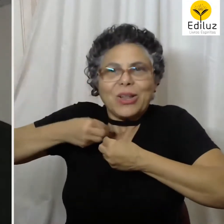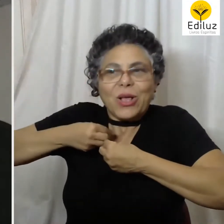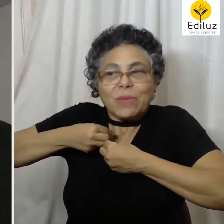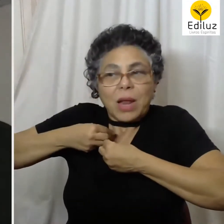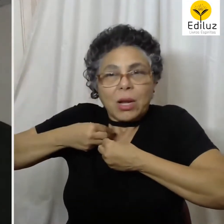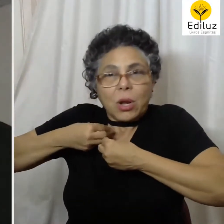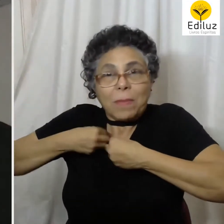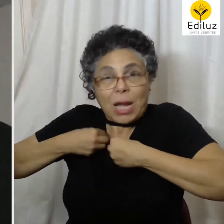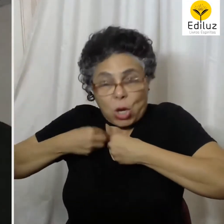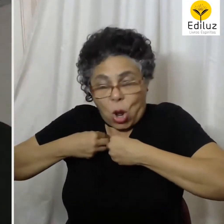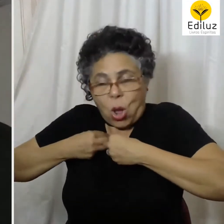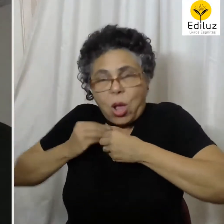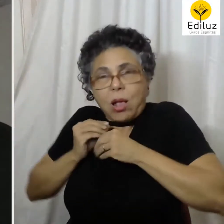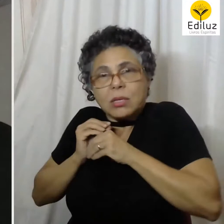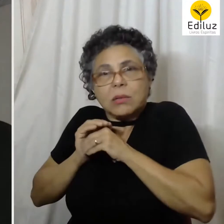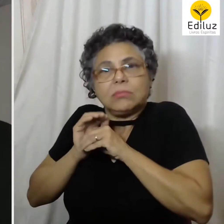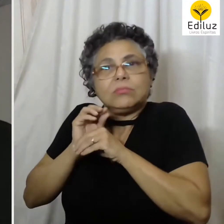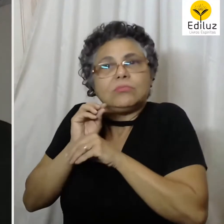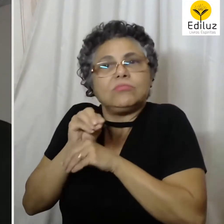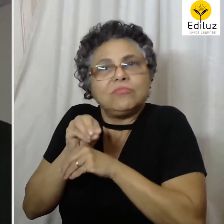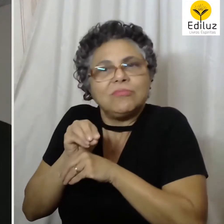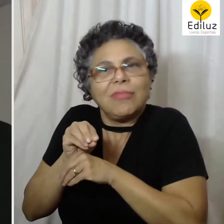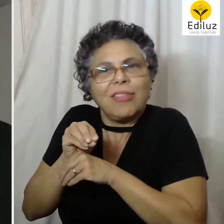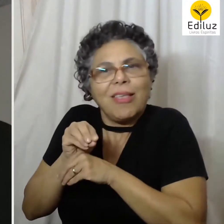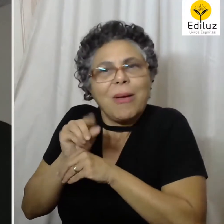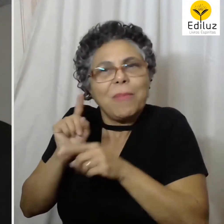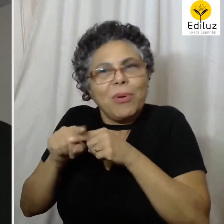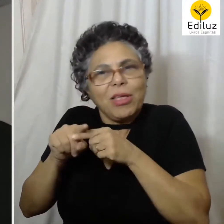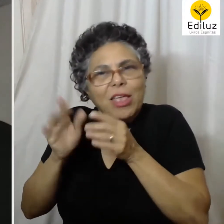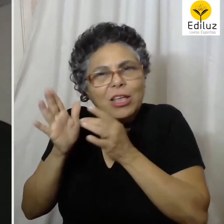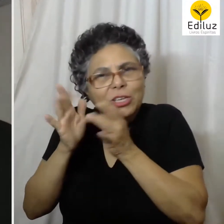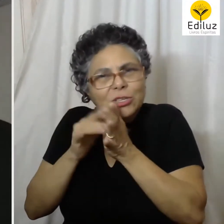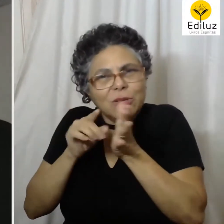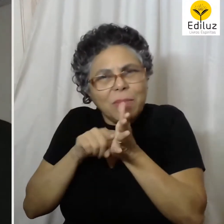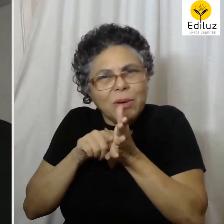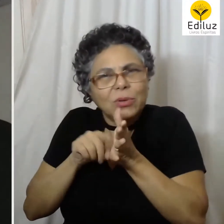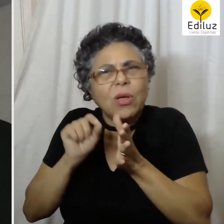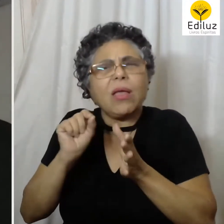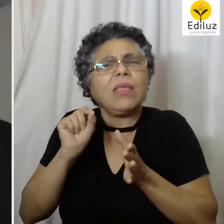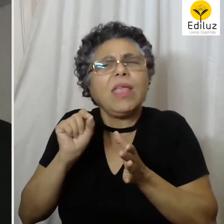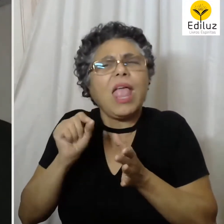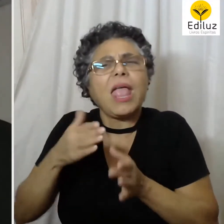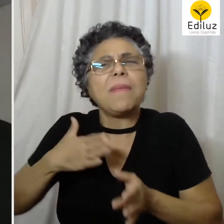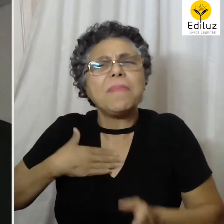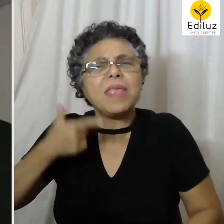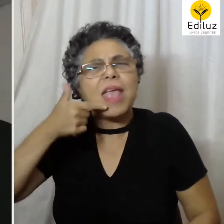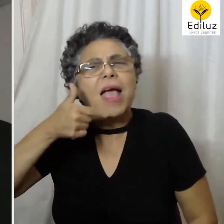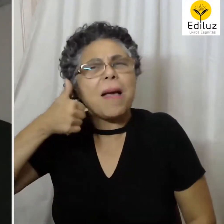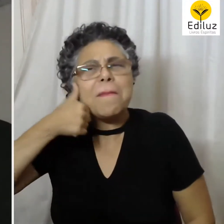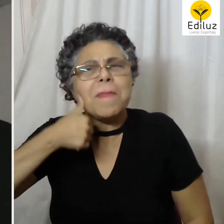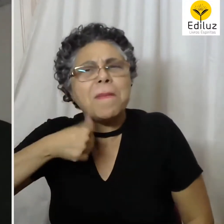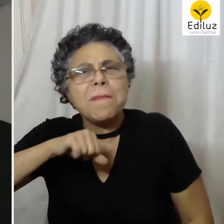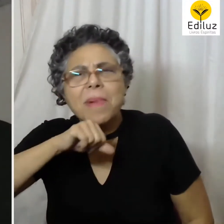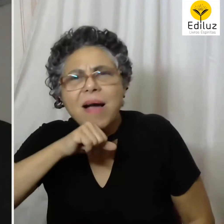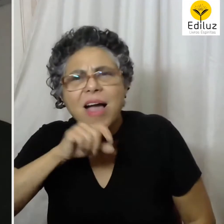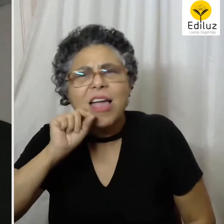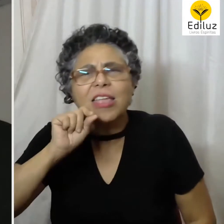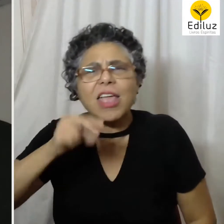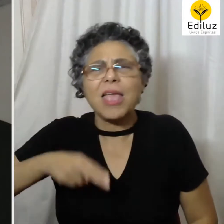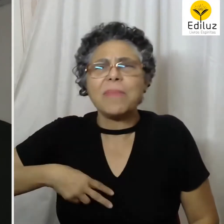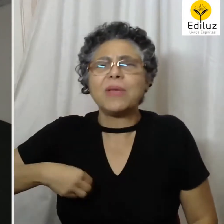traz a passagem em que Jesus perguntou: quem é minha mãe? Quem são meus